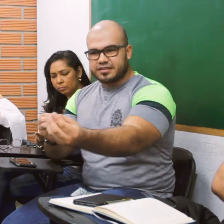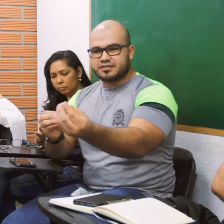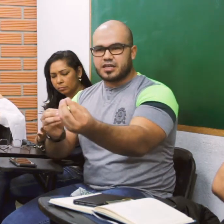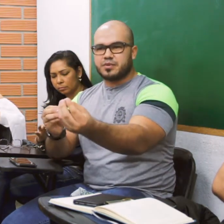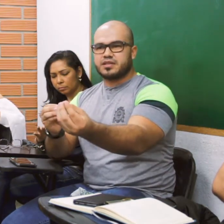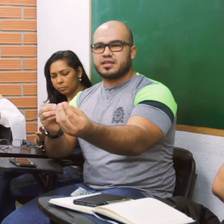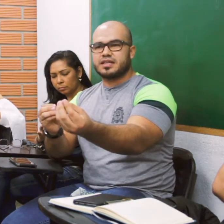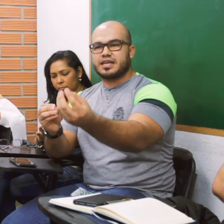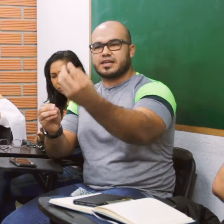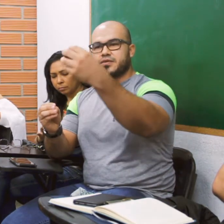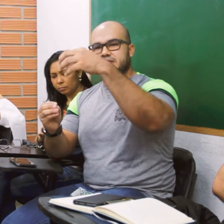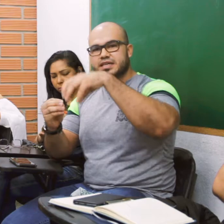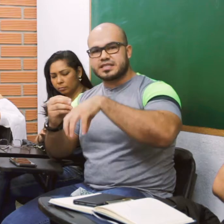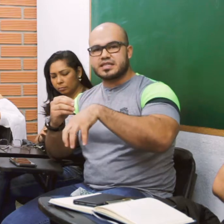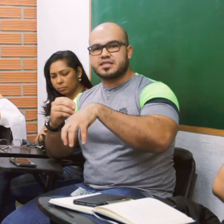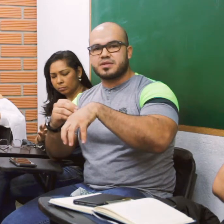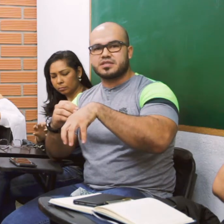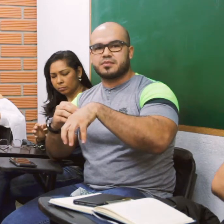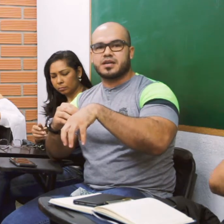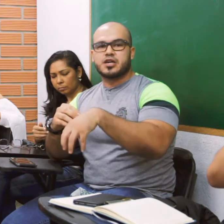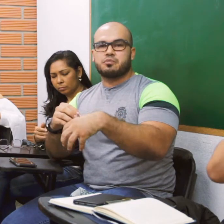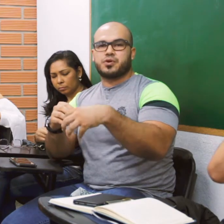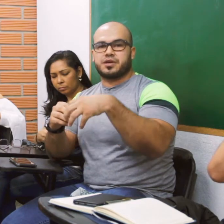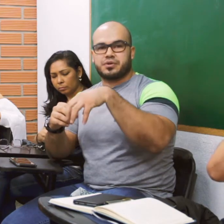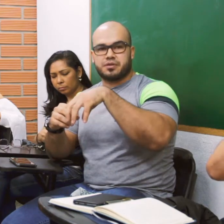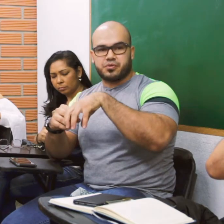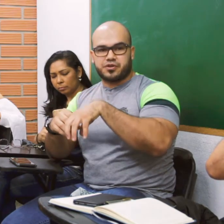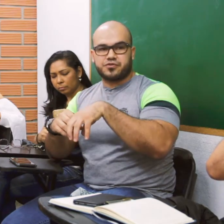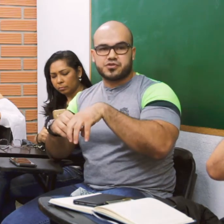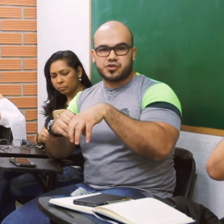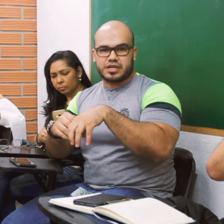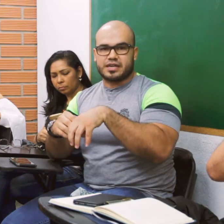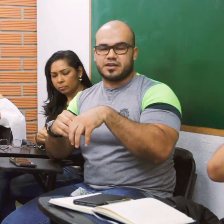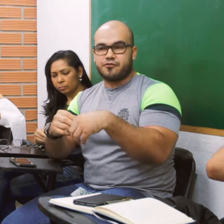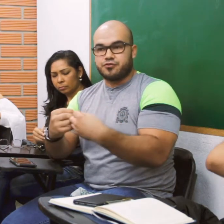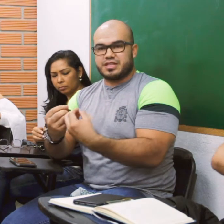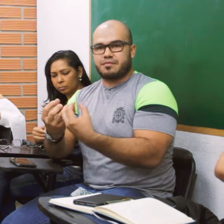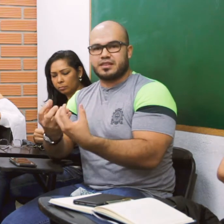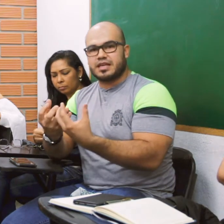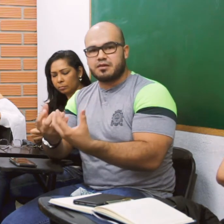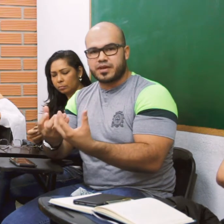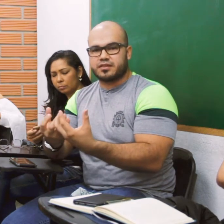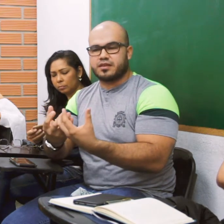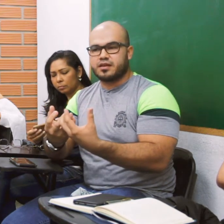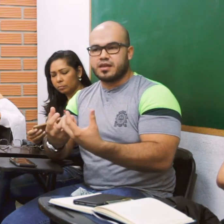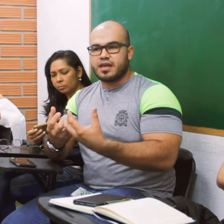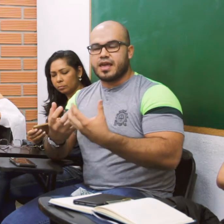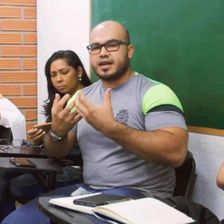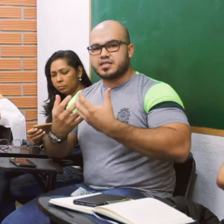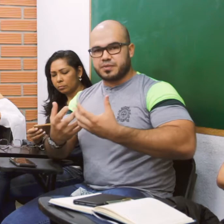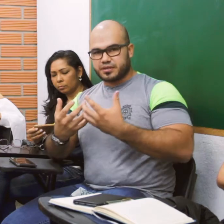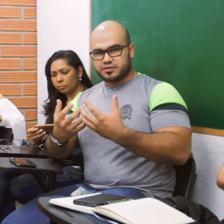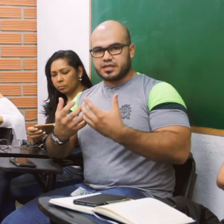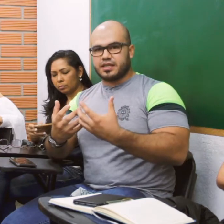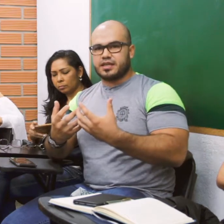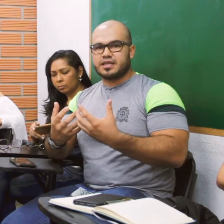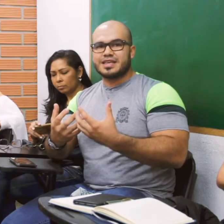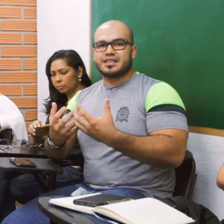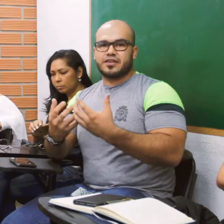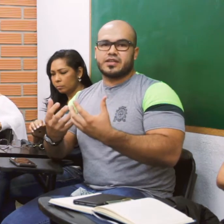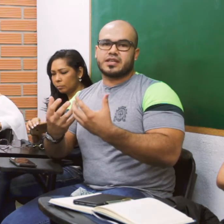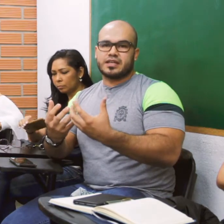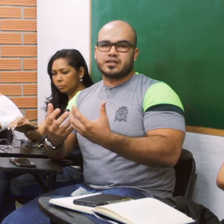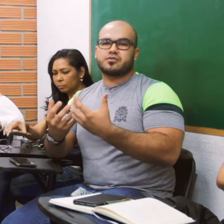equidad también tiene que revisarse a sí misma, porque para poder funcionar fundamentalmente en aspectos de